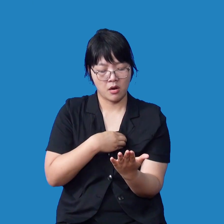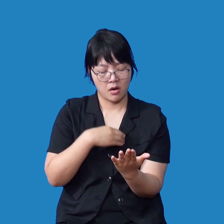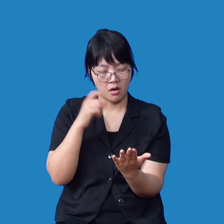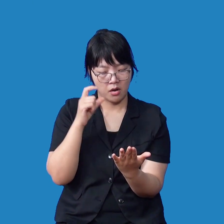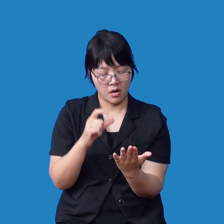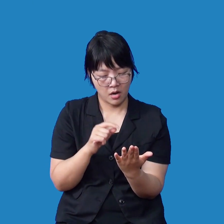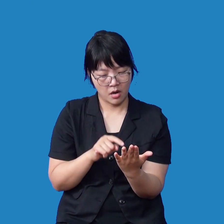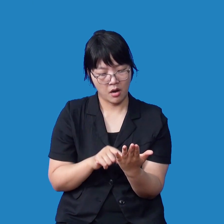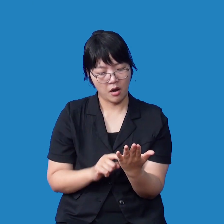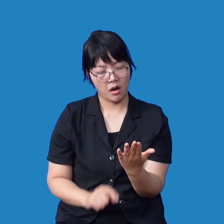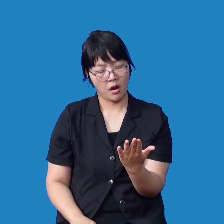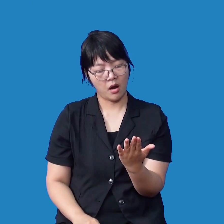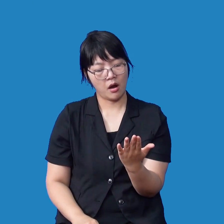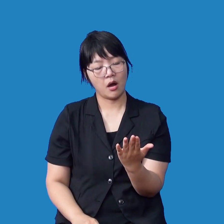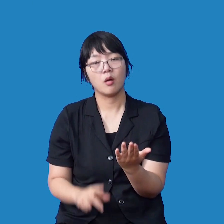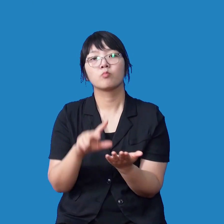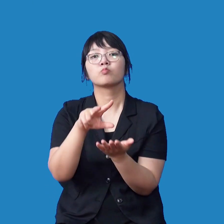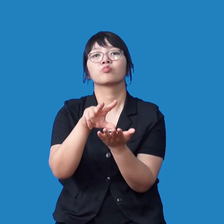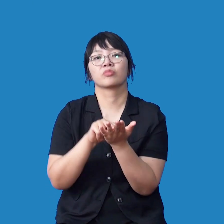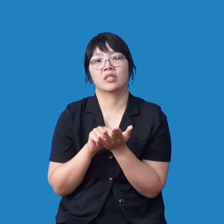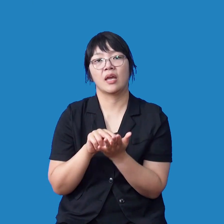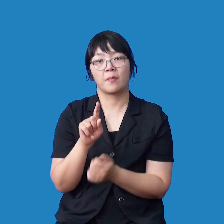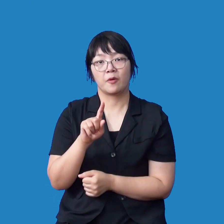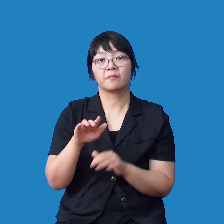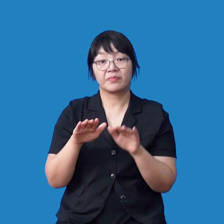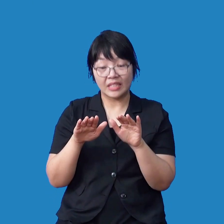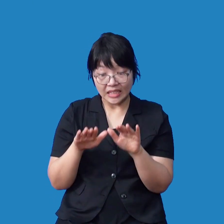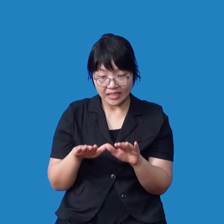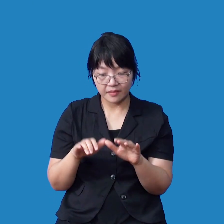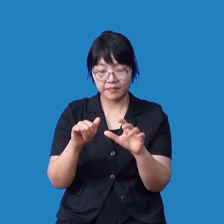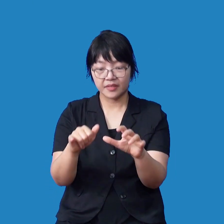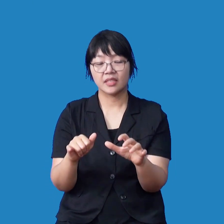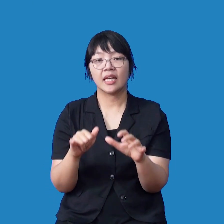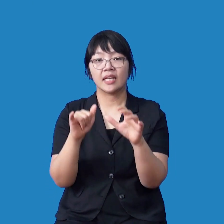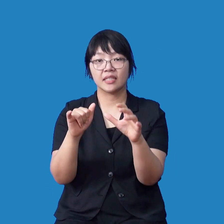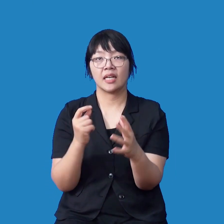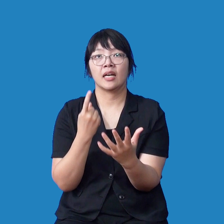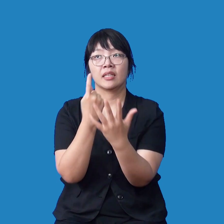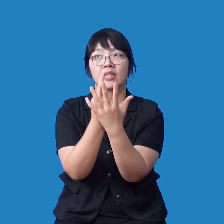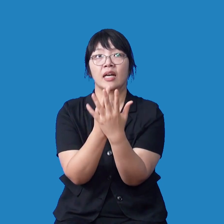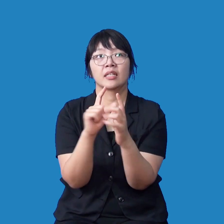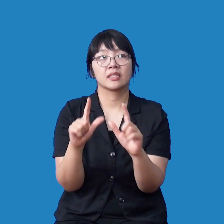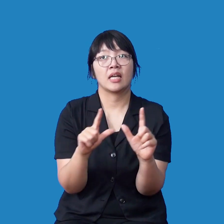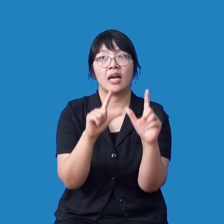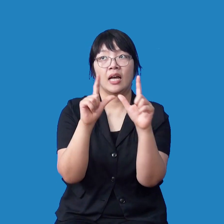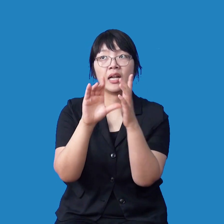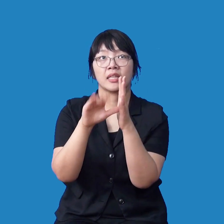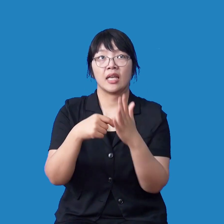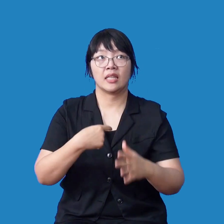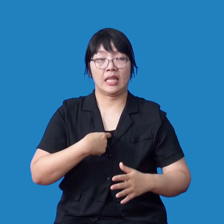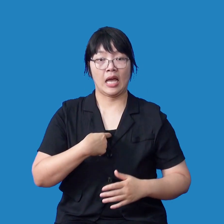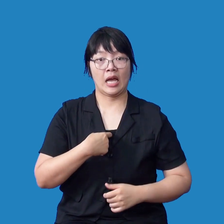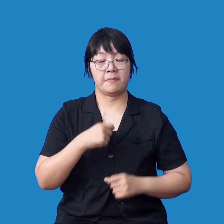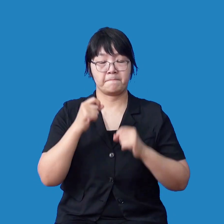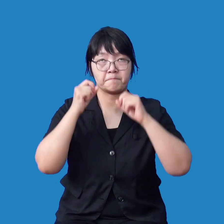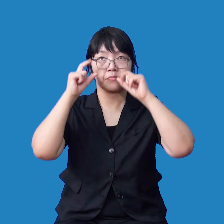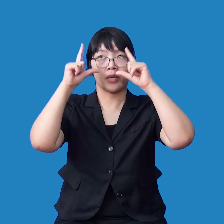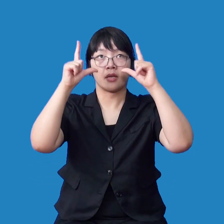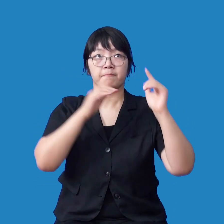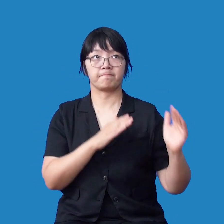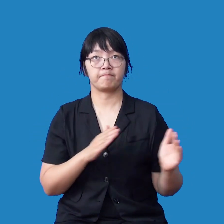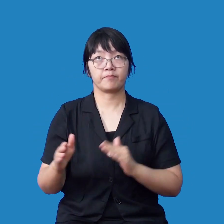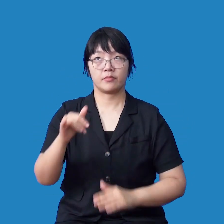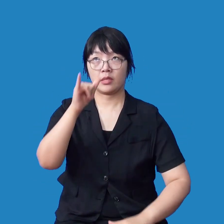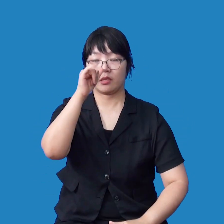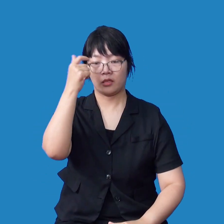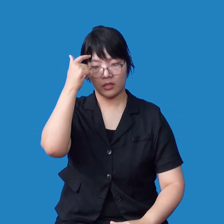문제는 이것입니다. 이런 시대를 직면하면서 우리가 깨어 준비하고 있는가? 영적